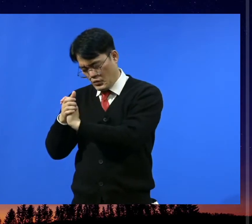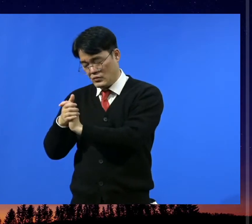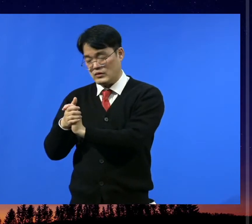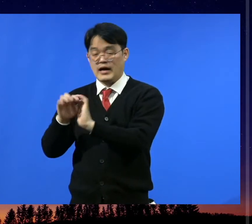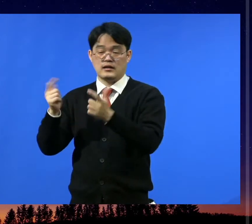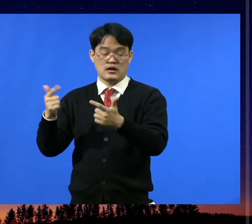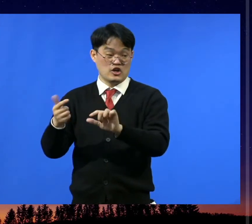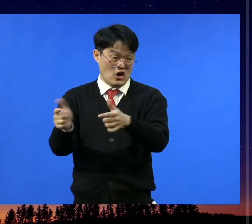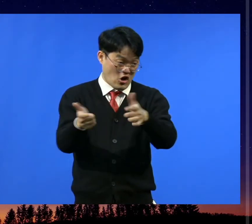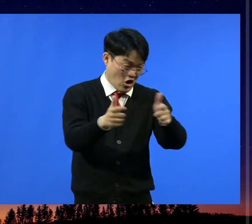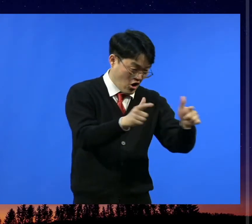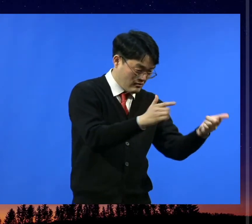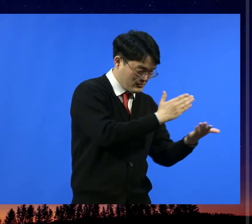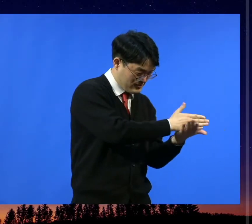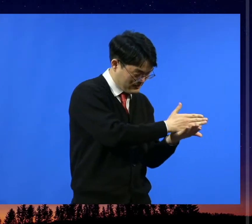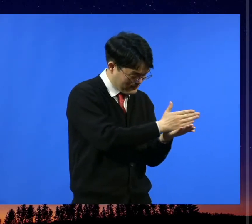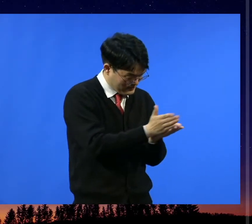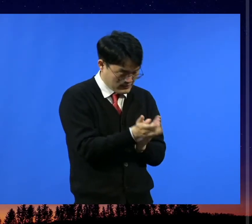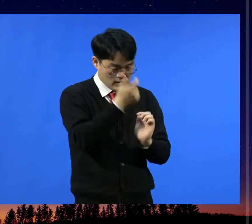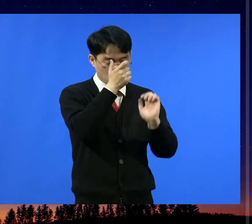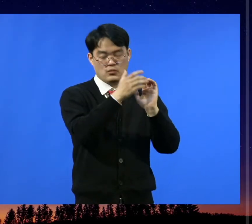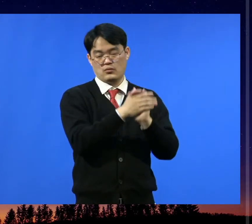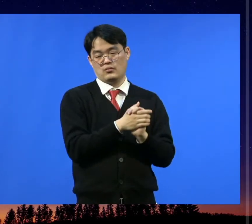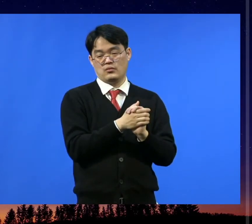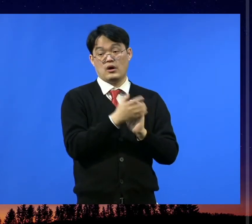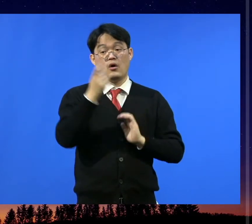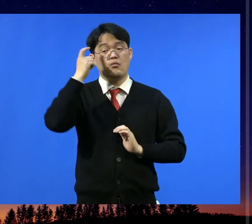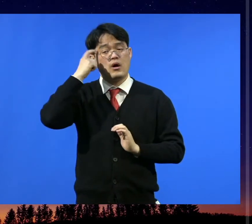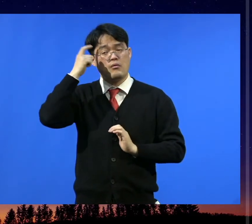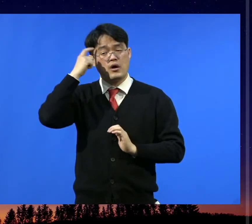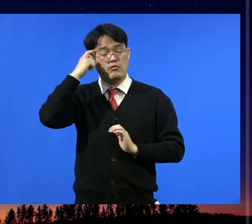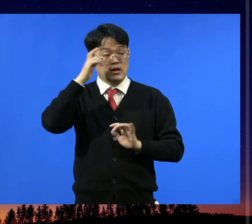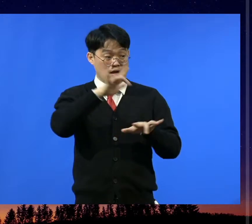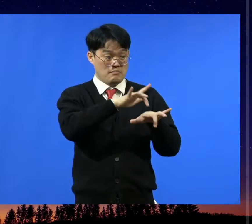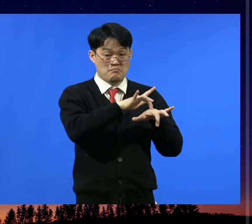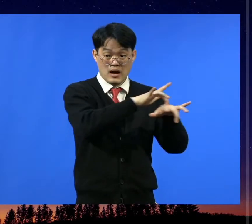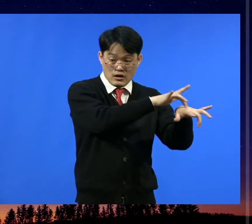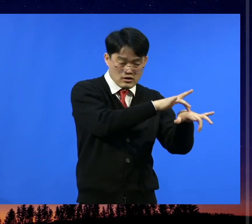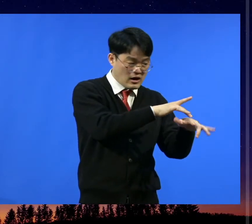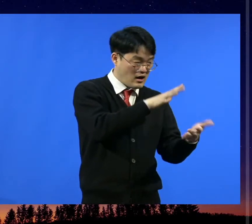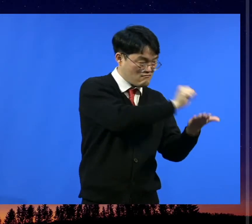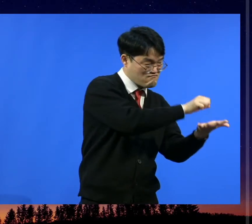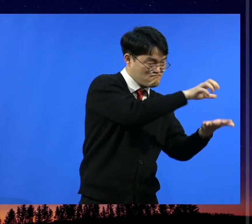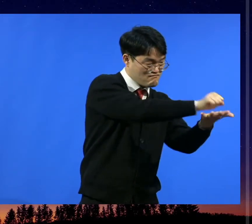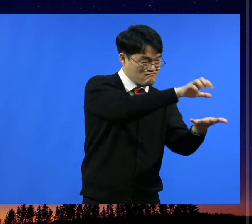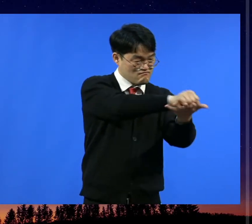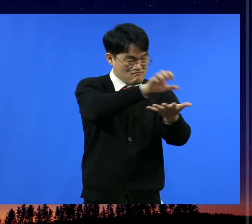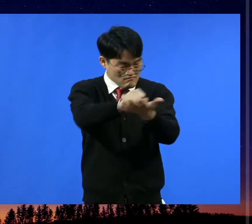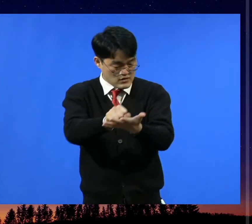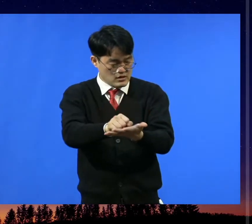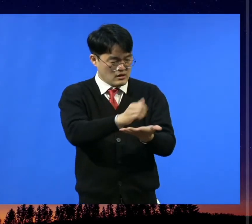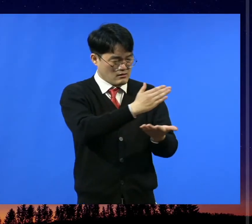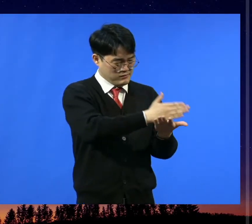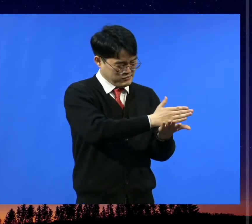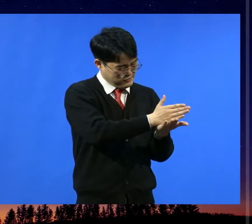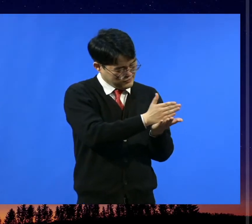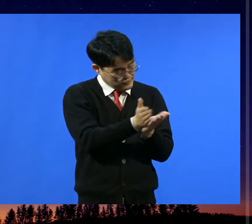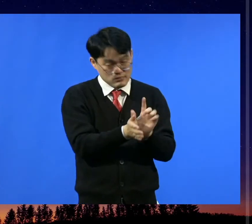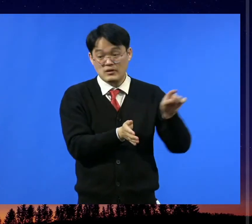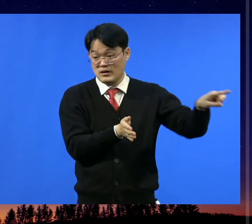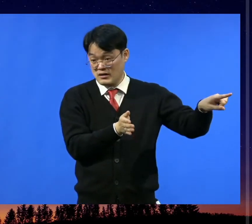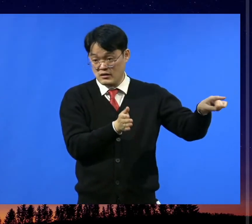기도. 왜 그런가 하면은 마귀의 활동 영역이 다양하기 때문입니다. 마귀의